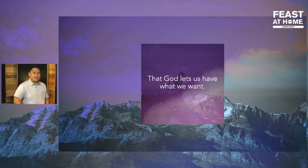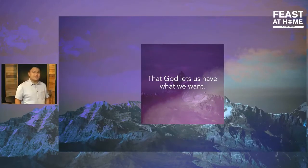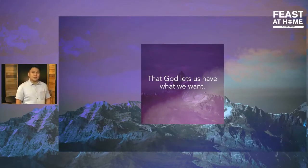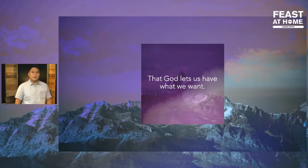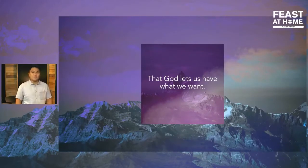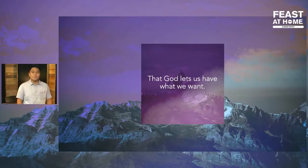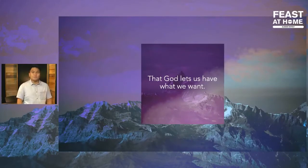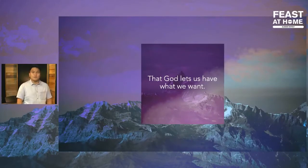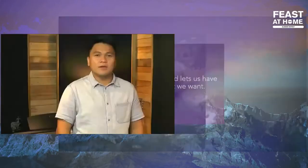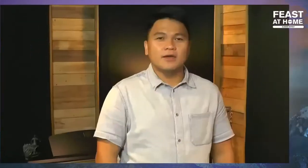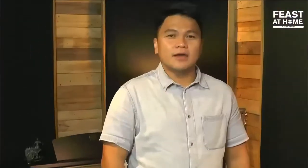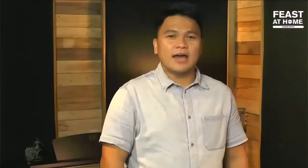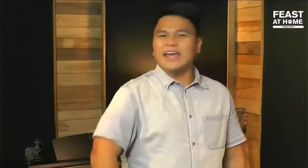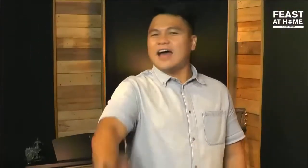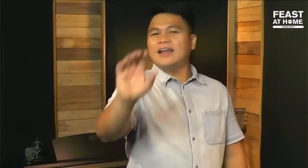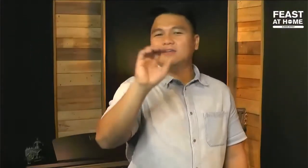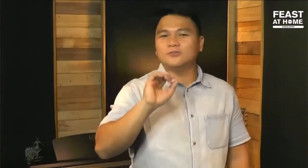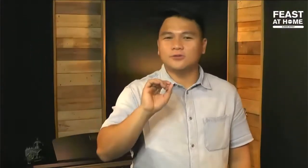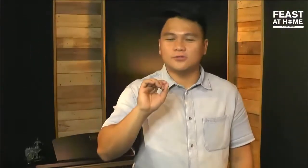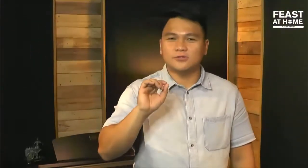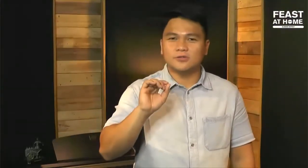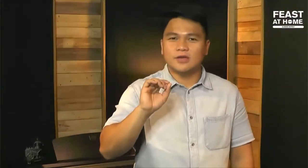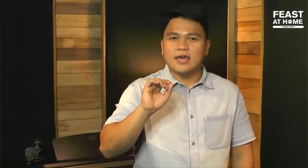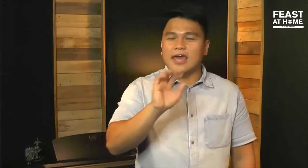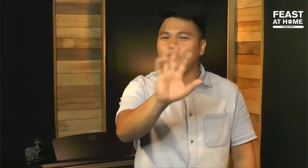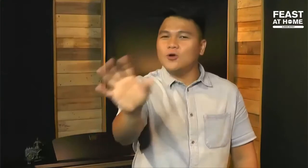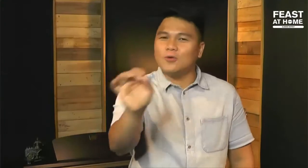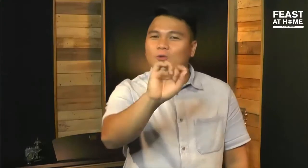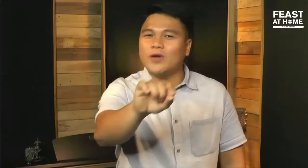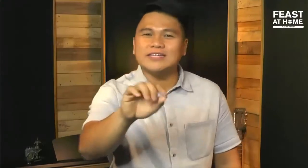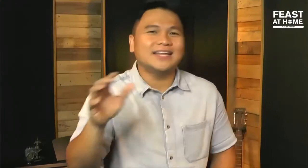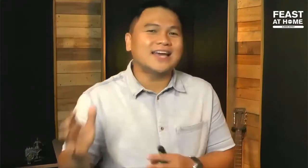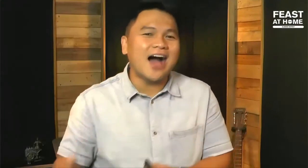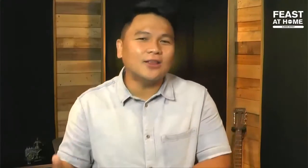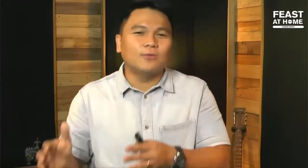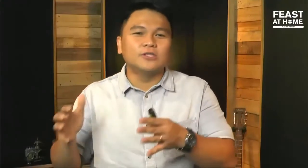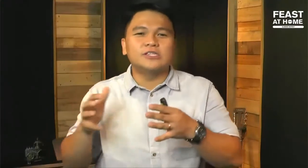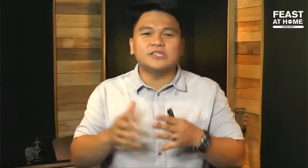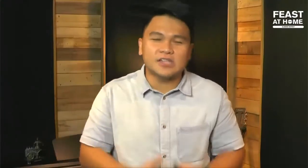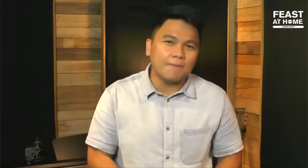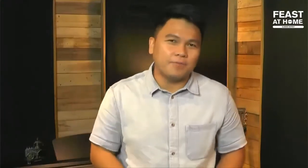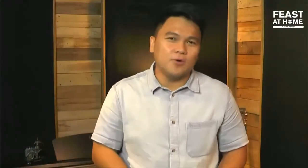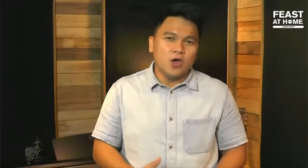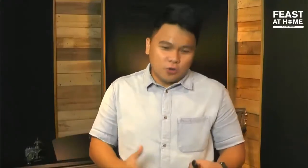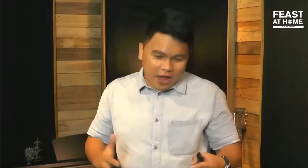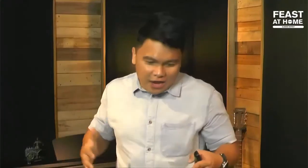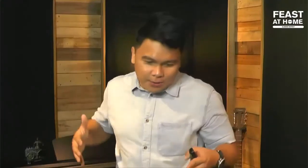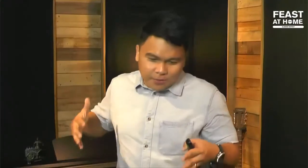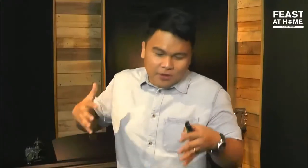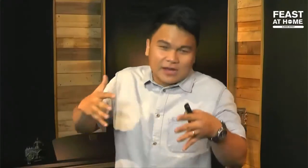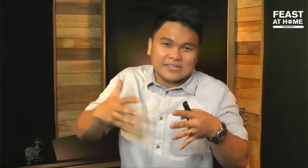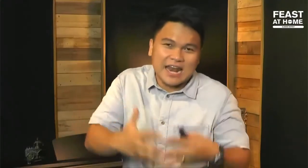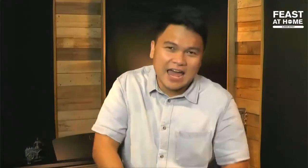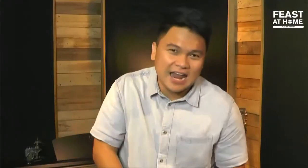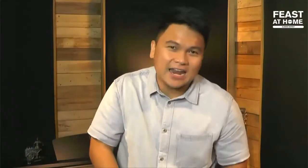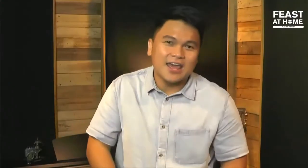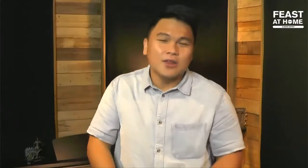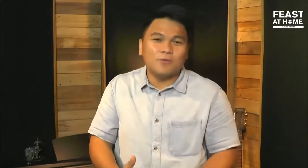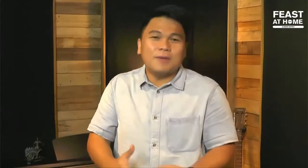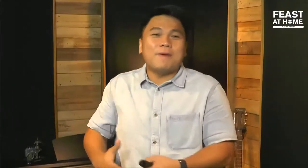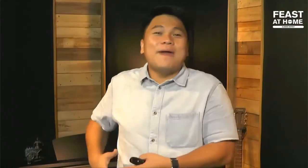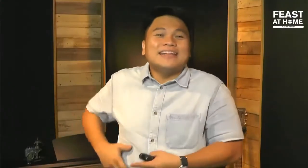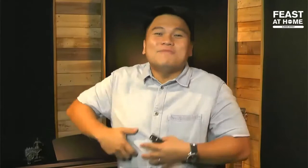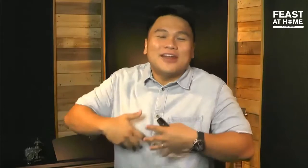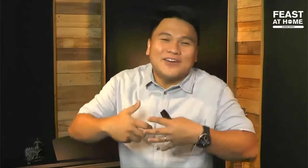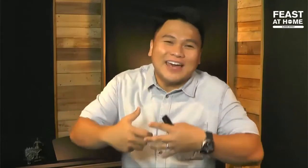masama yan sa'yo, hayaan ka lang ng Diyos. And you would wish that God would stop you nung gagawin mo na yung kasalanan,